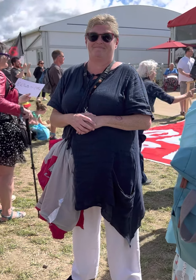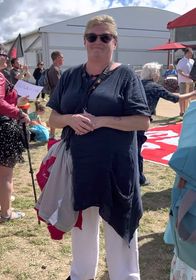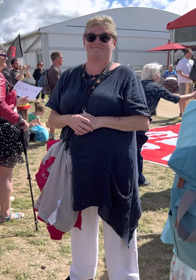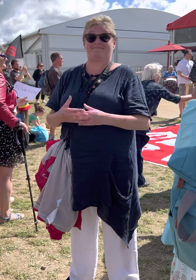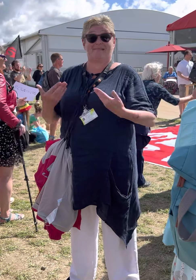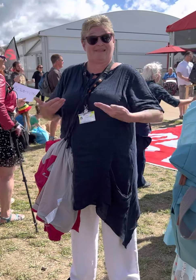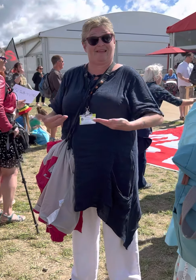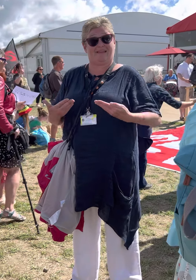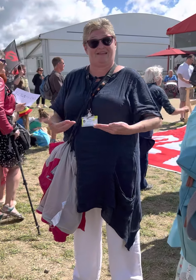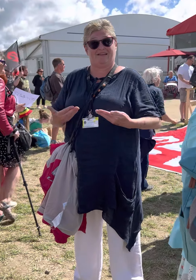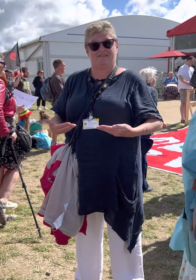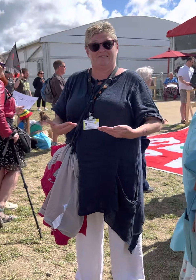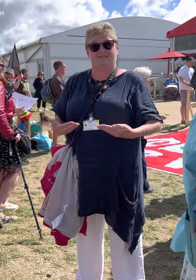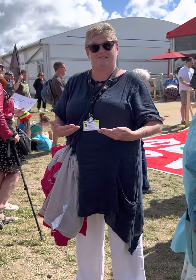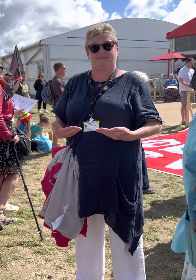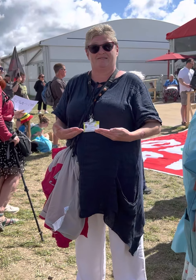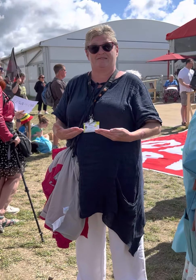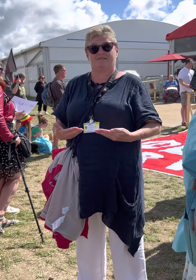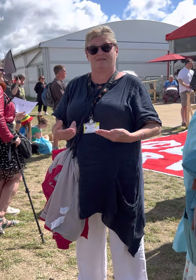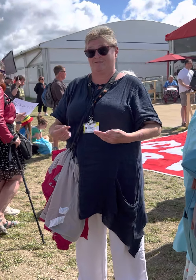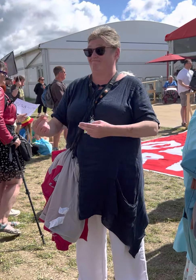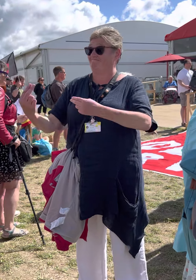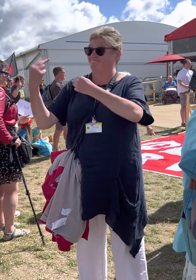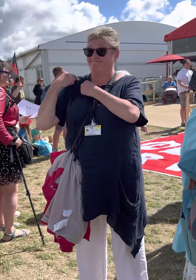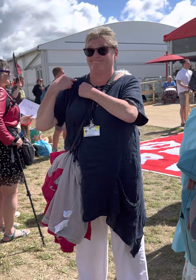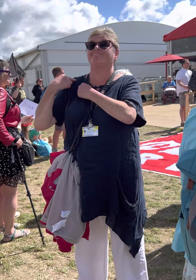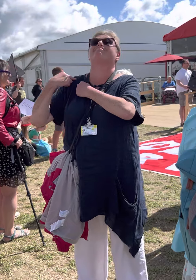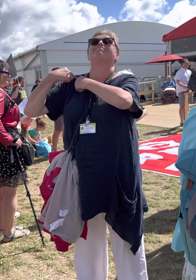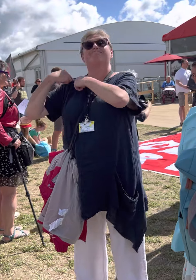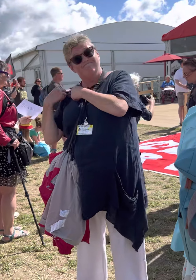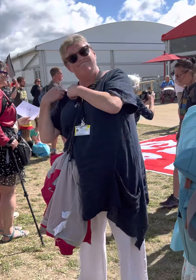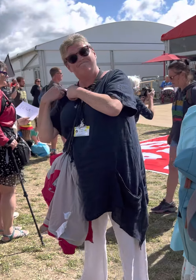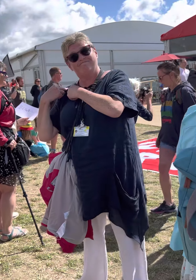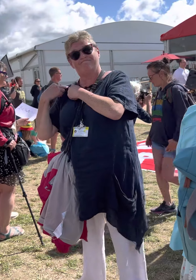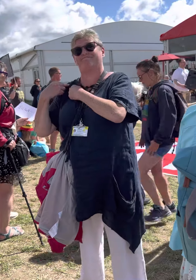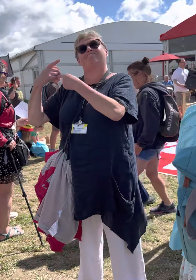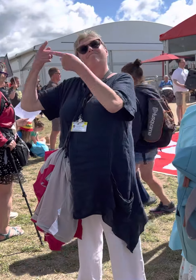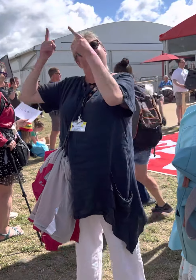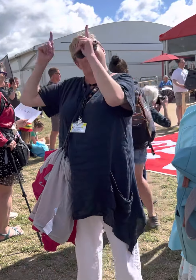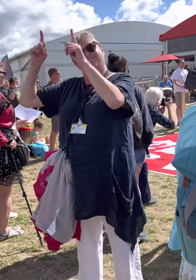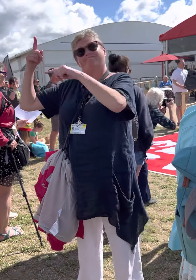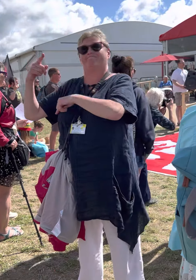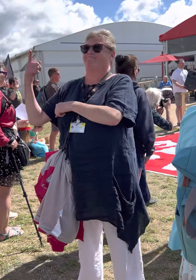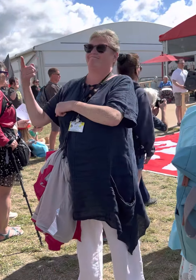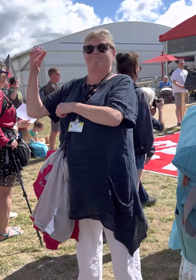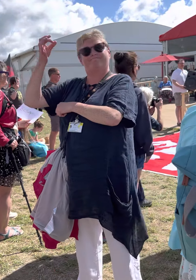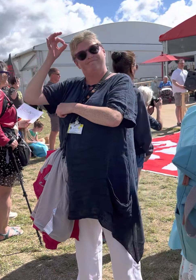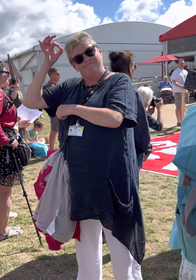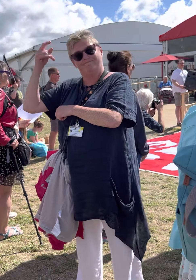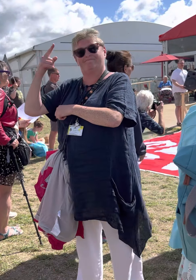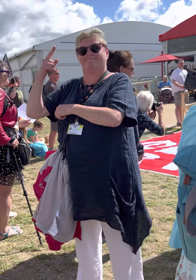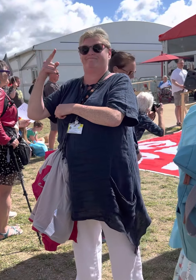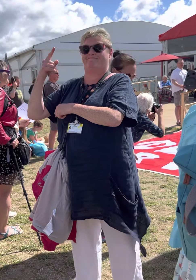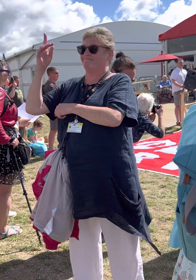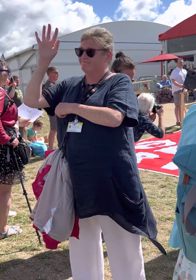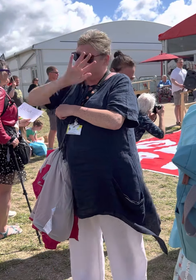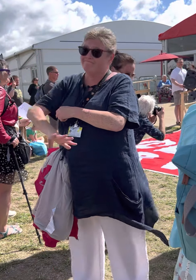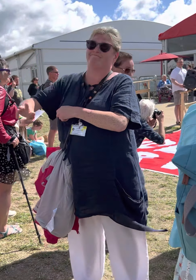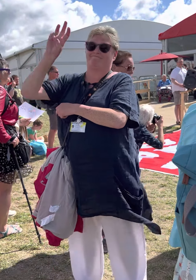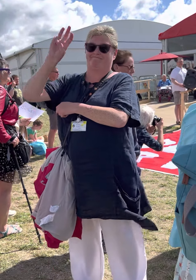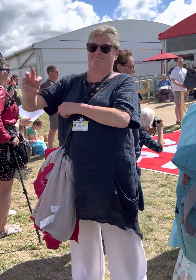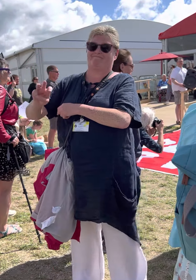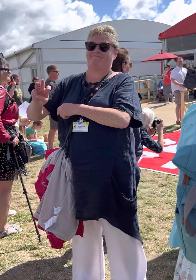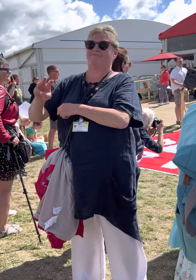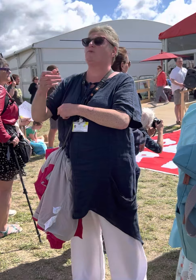A nawr, mae'n ddyletswydd a mae'n gyfrifoldeb ar awdurdodau sir, awdurdodau lleol, ledled Cymru i wneud